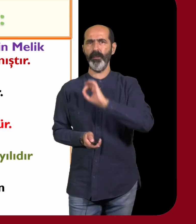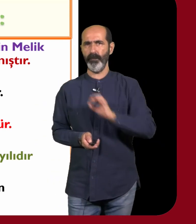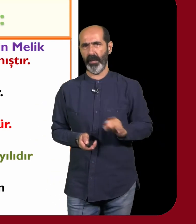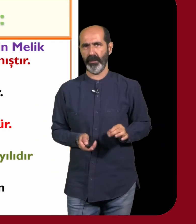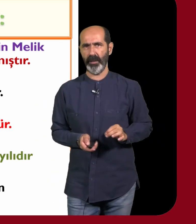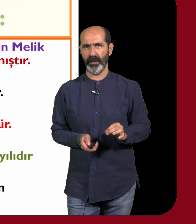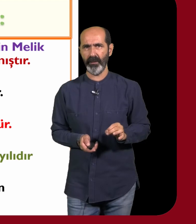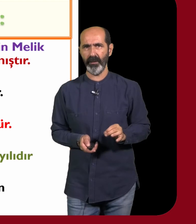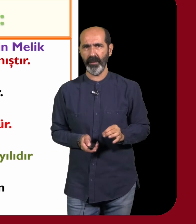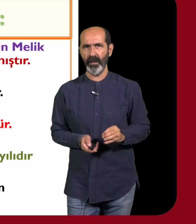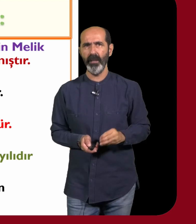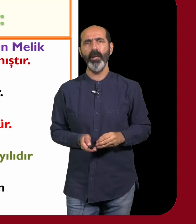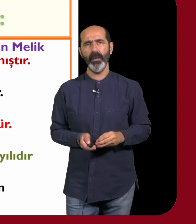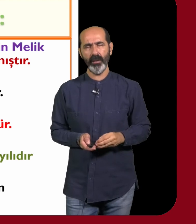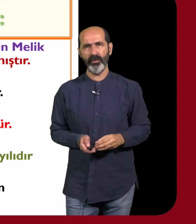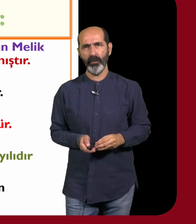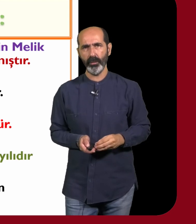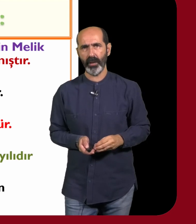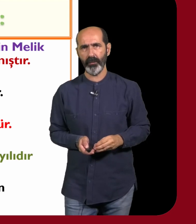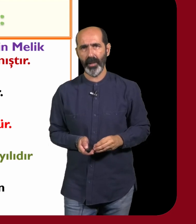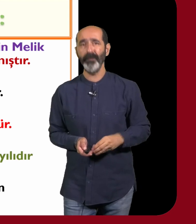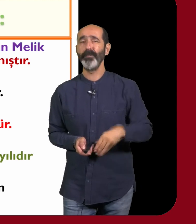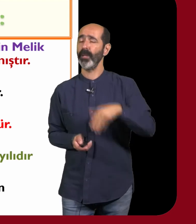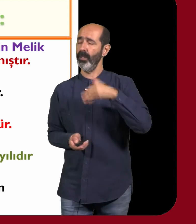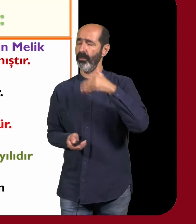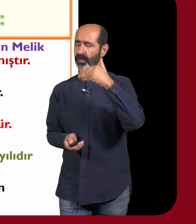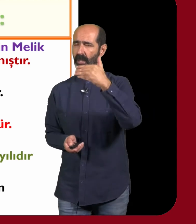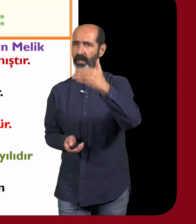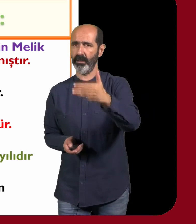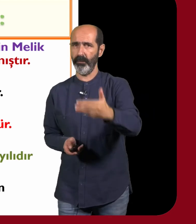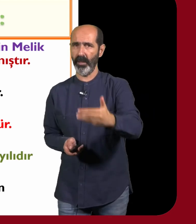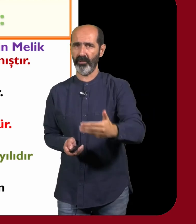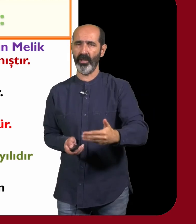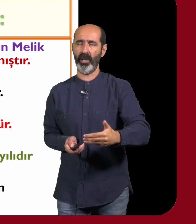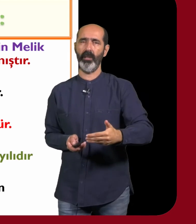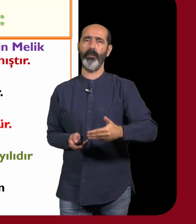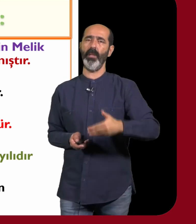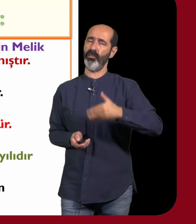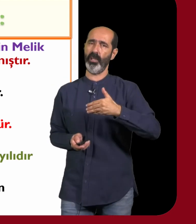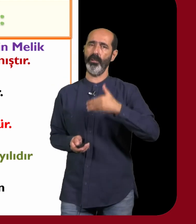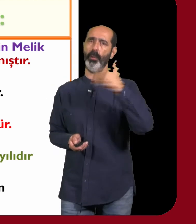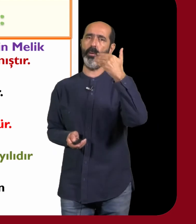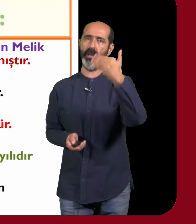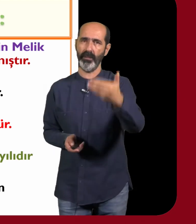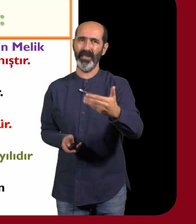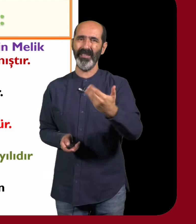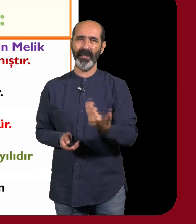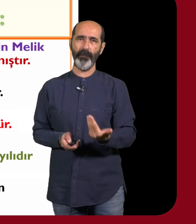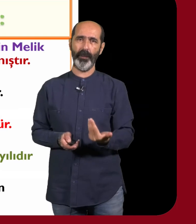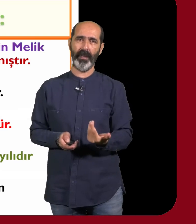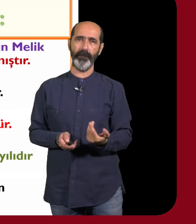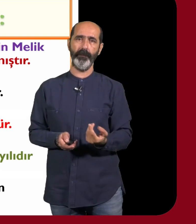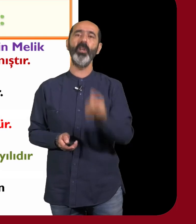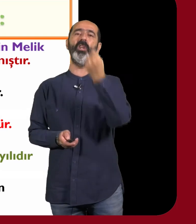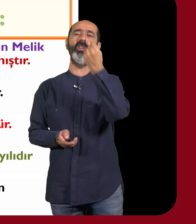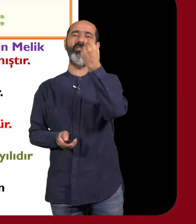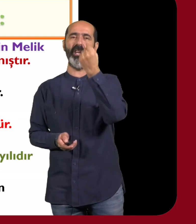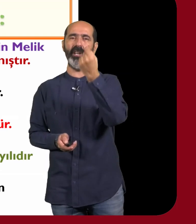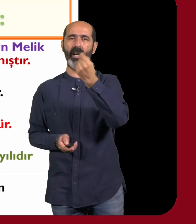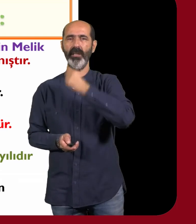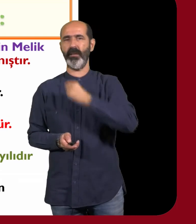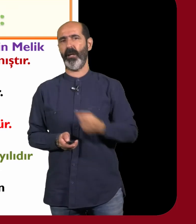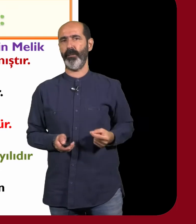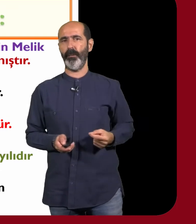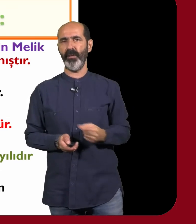bir takvim meydana getirdi İşte bu tak MBC Celaleddin Melikşah melikcan ön adına izafeten